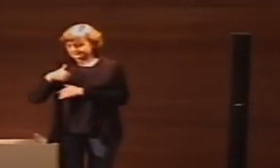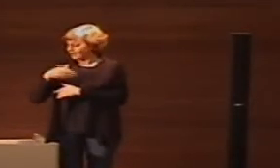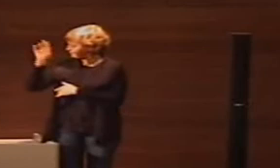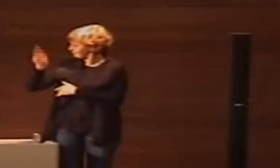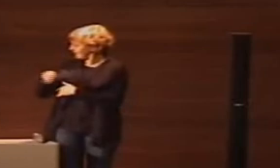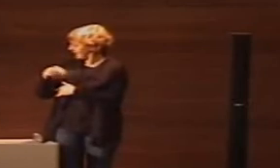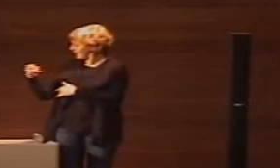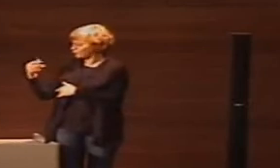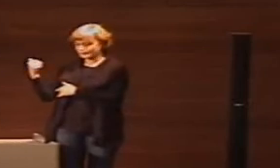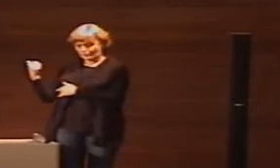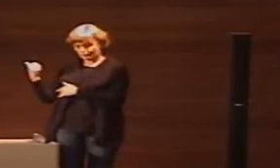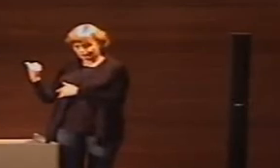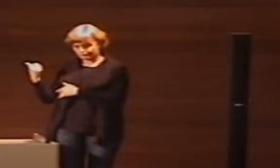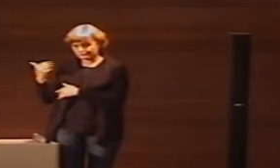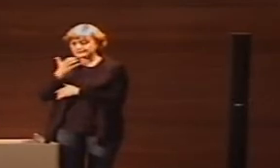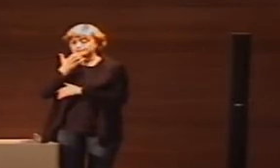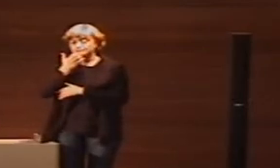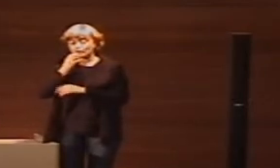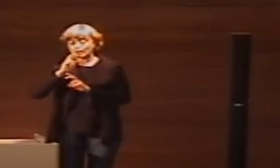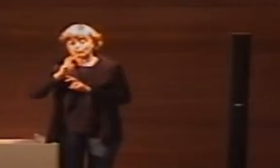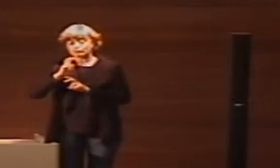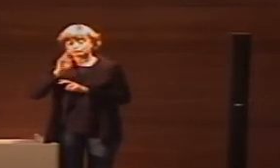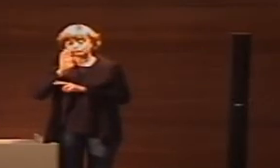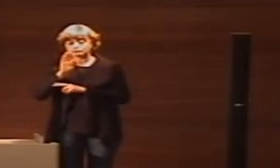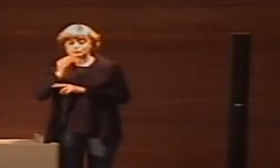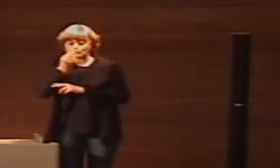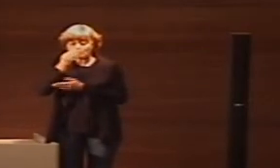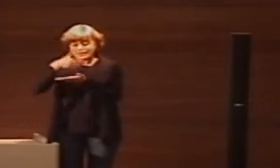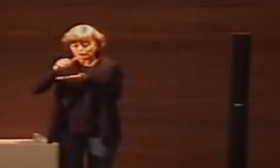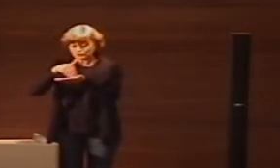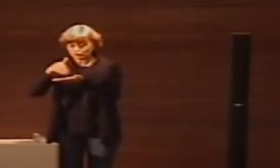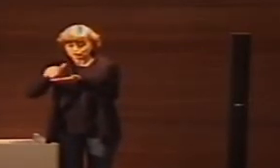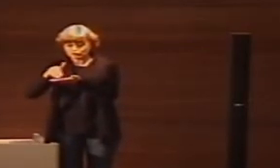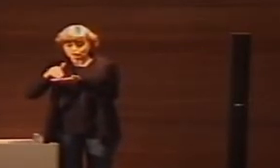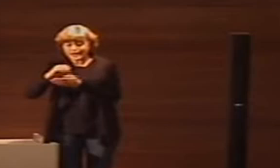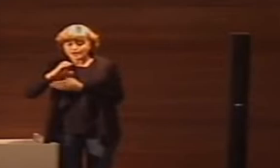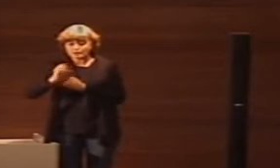y la calidad del compost obtenido en las plantas de compostaje.